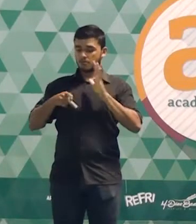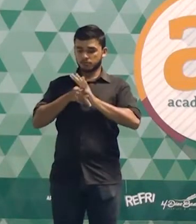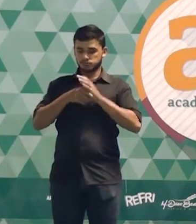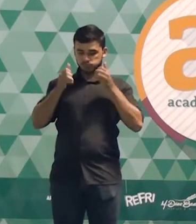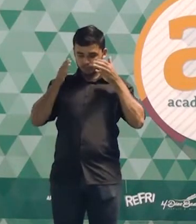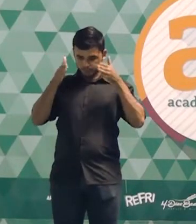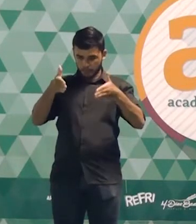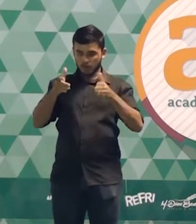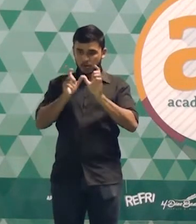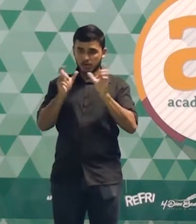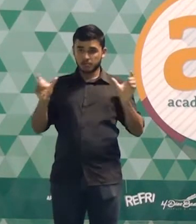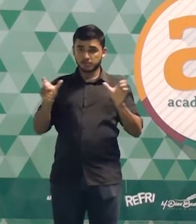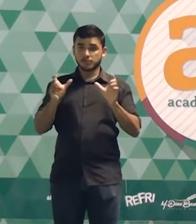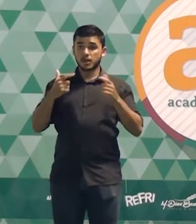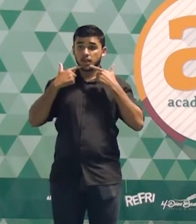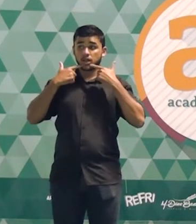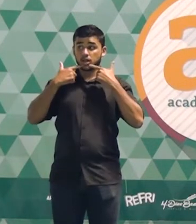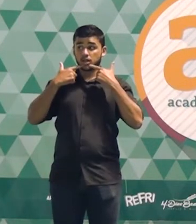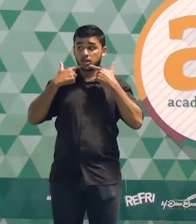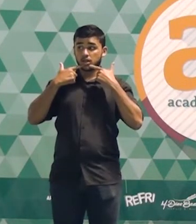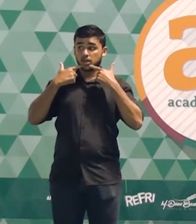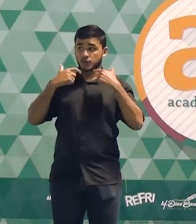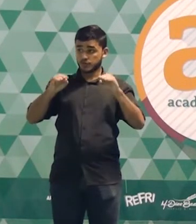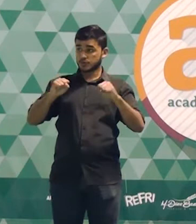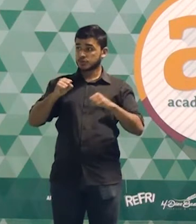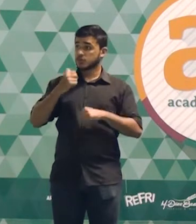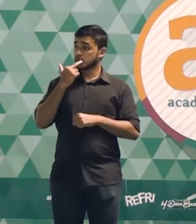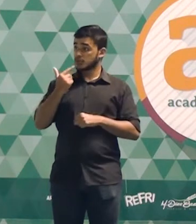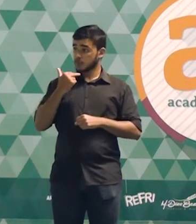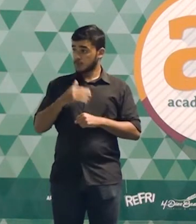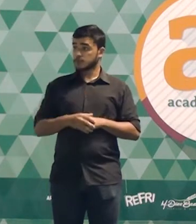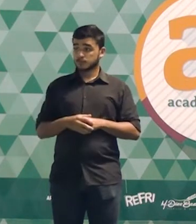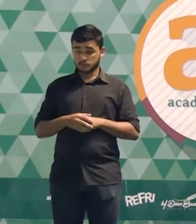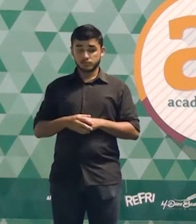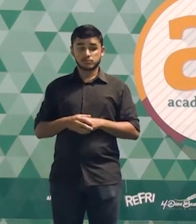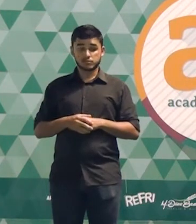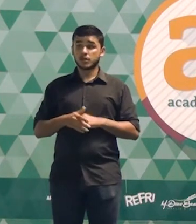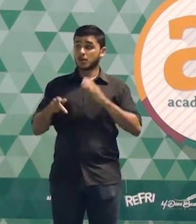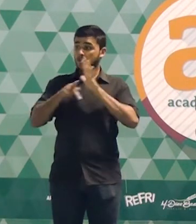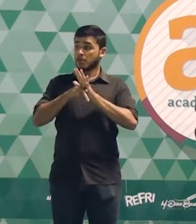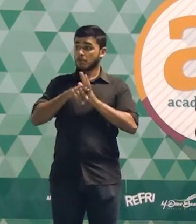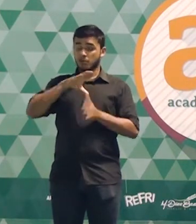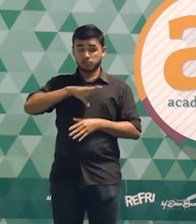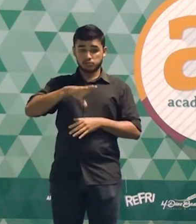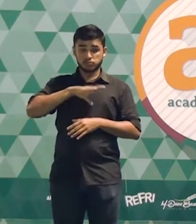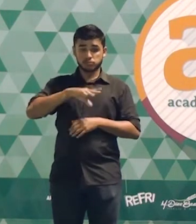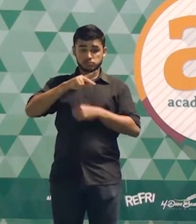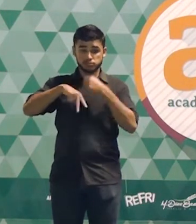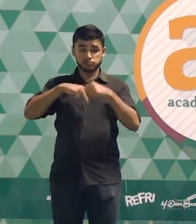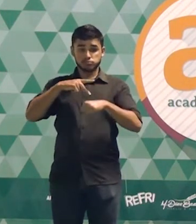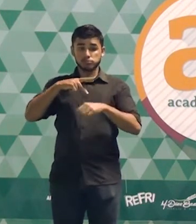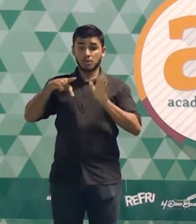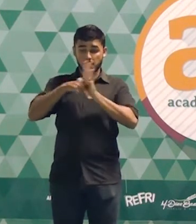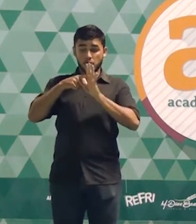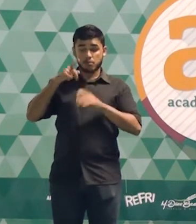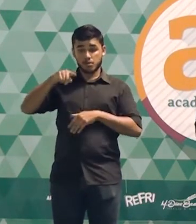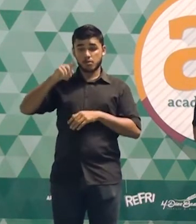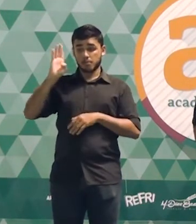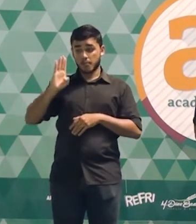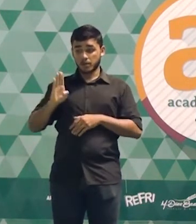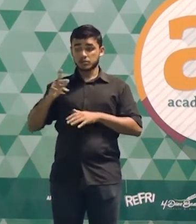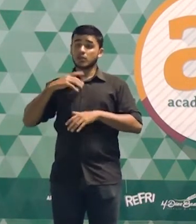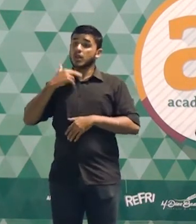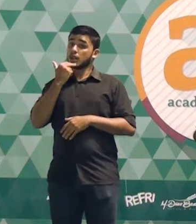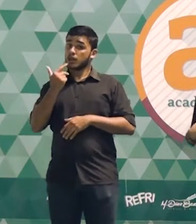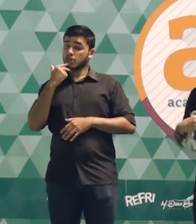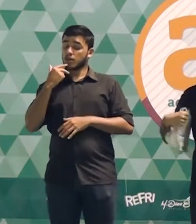código. Poderia ser a própria língua. Um texto que falasse sobre a própria língua portuguesa é um texto metalinguístico. Né? Pois muito bem.